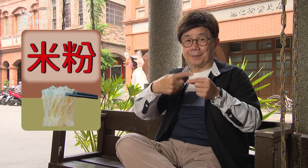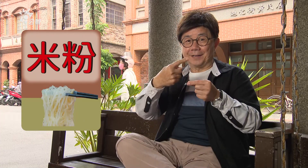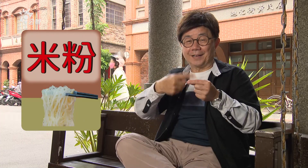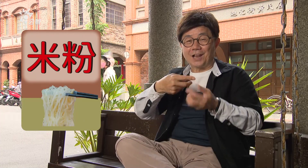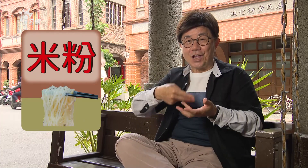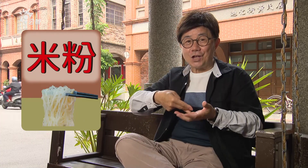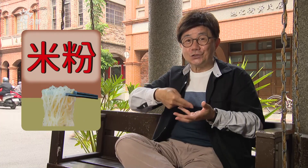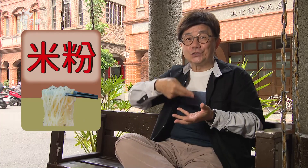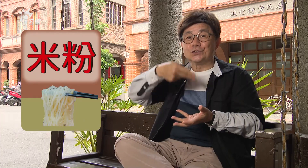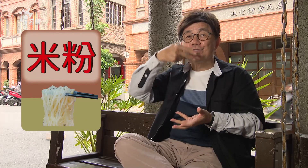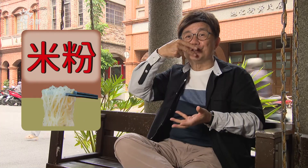米粉，